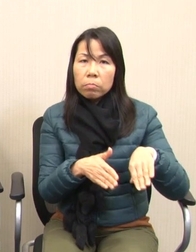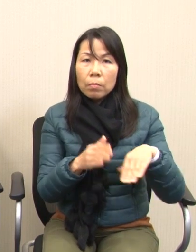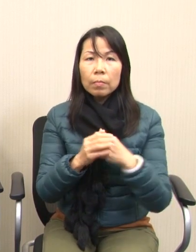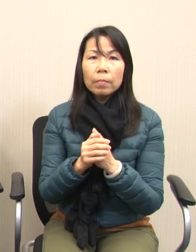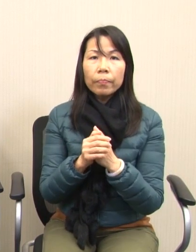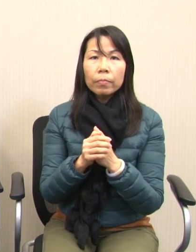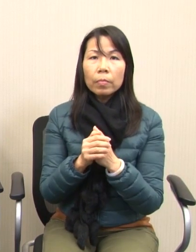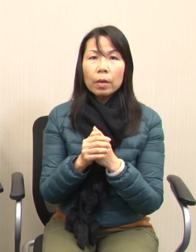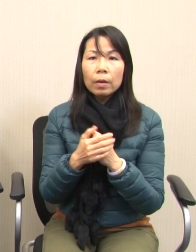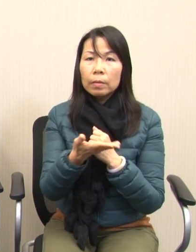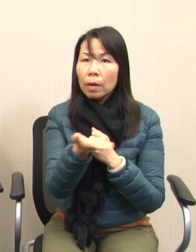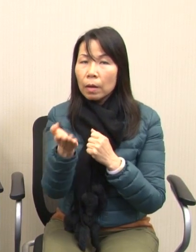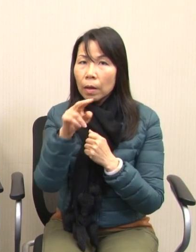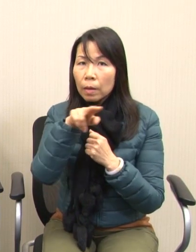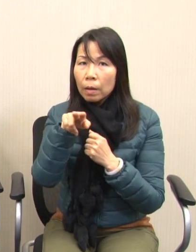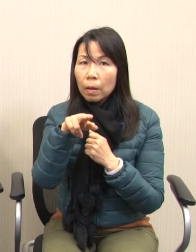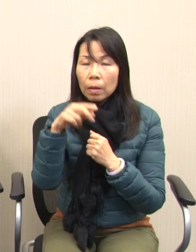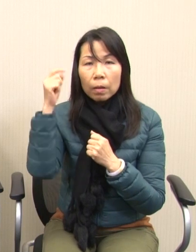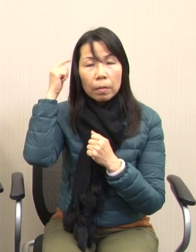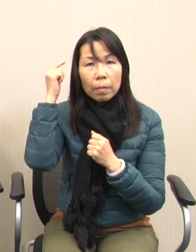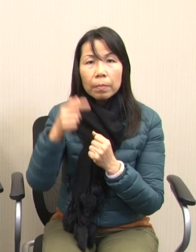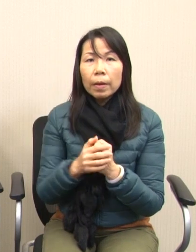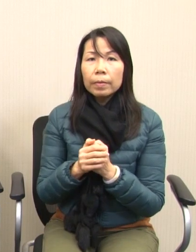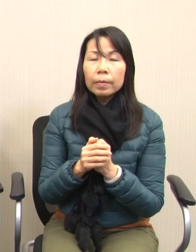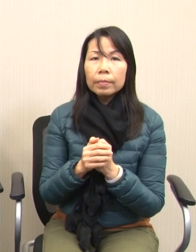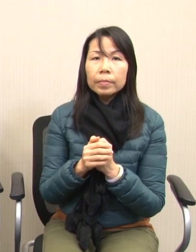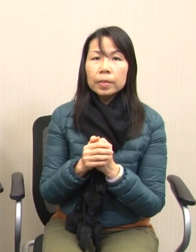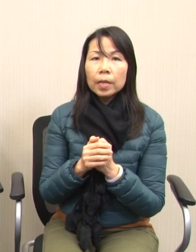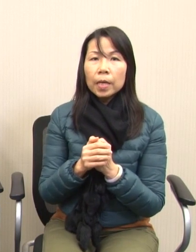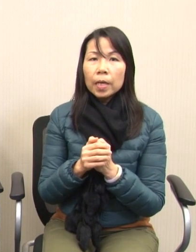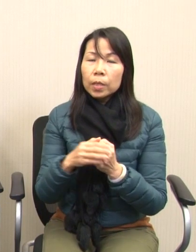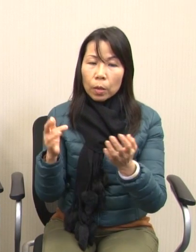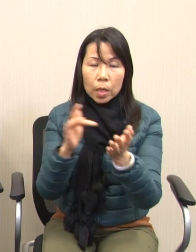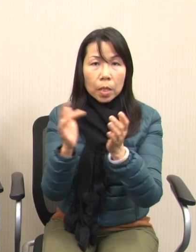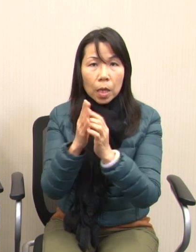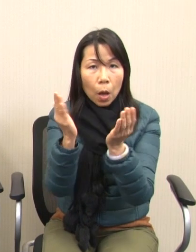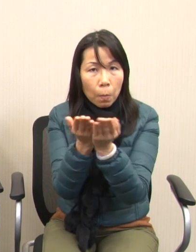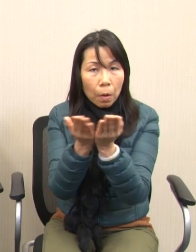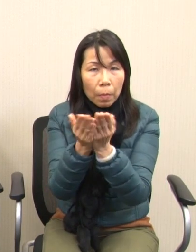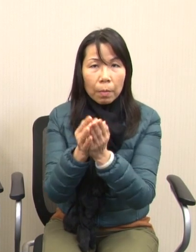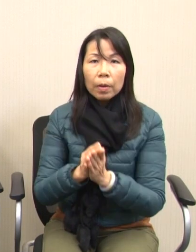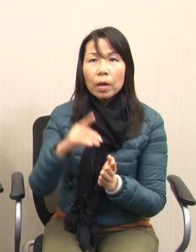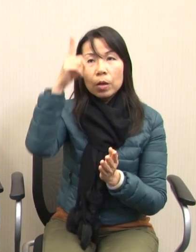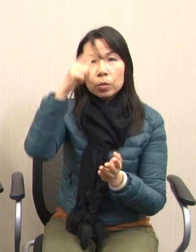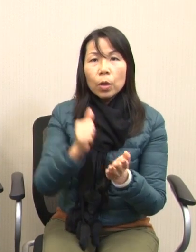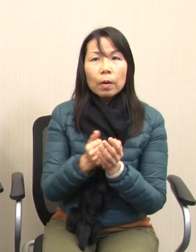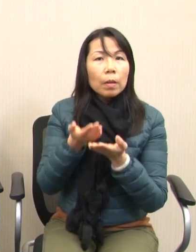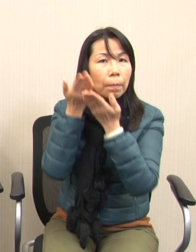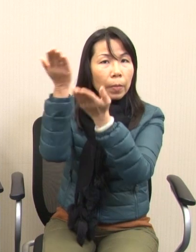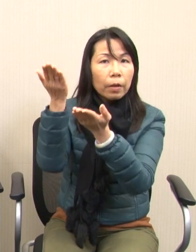即係如果睇下聖經，我都明白，海撒歸海撒，上帝歸上帝，塵歸塵，土歸